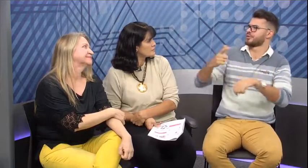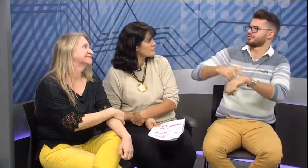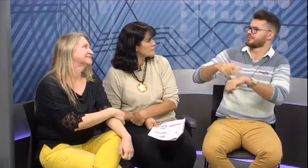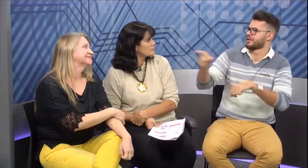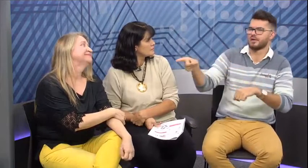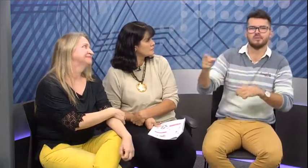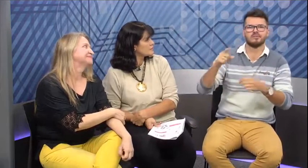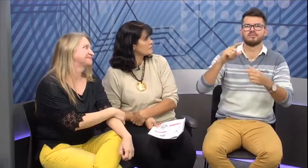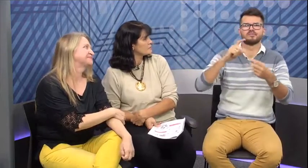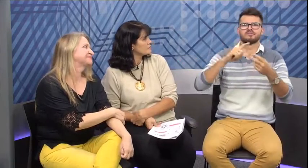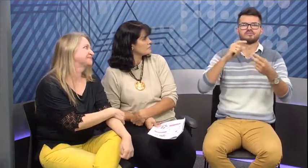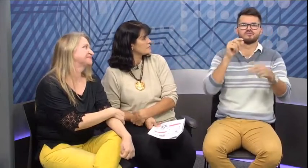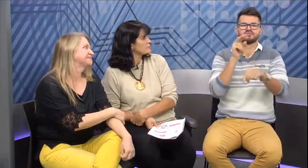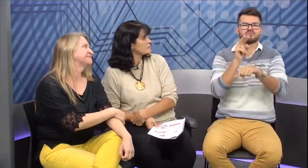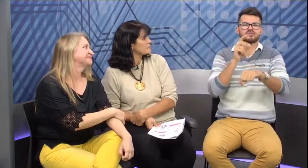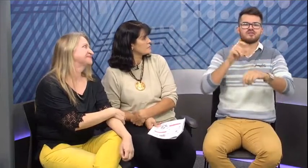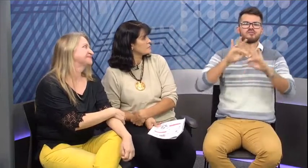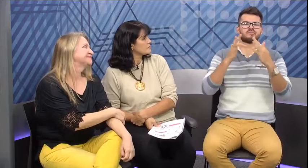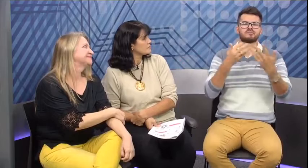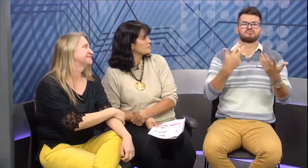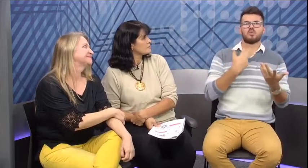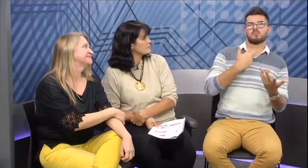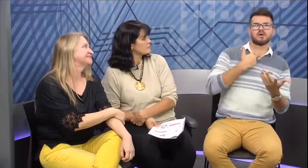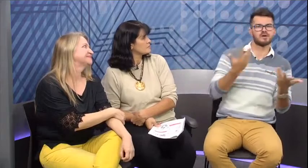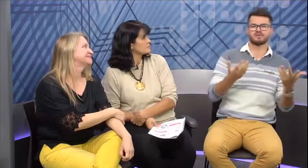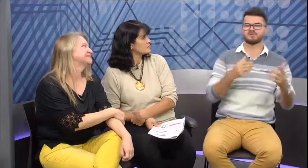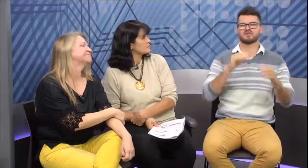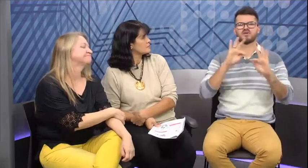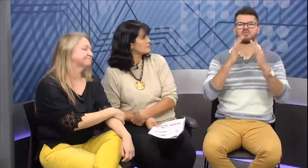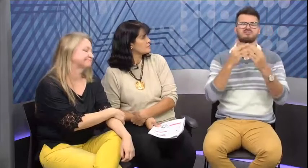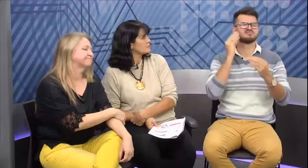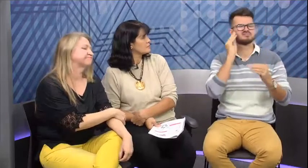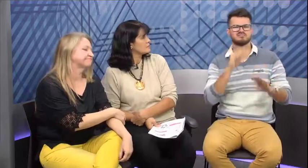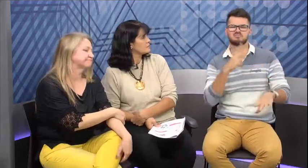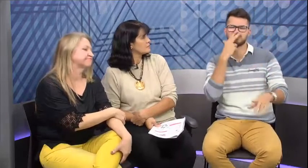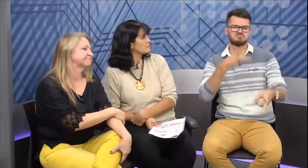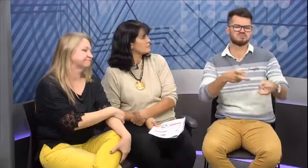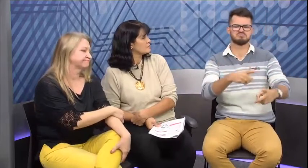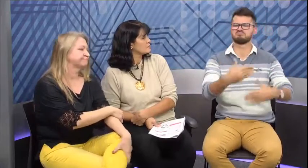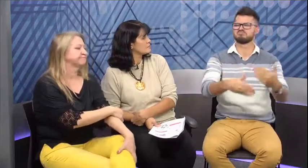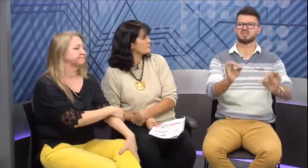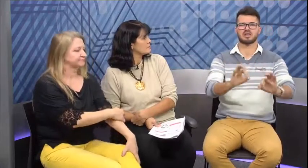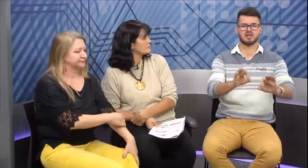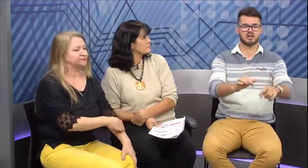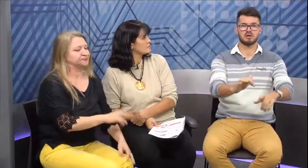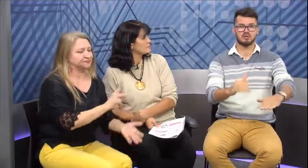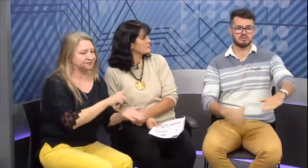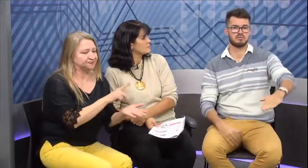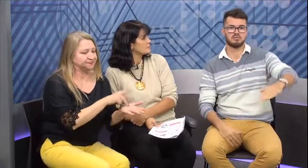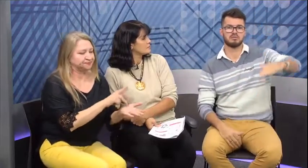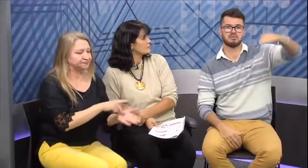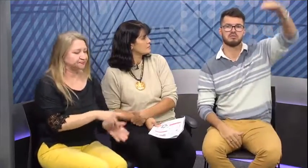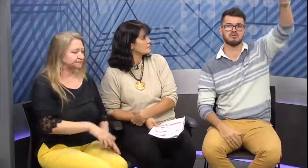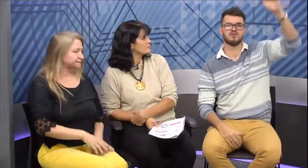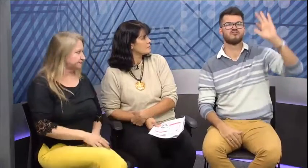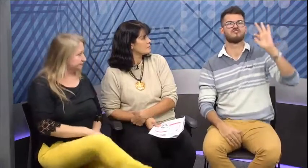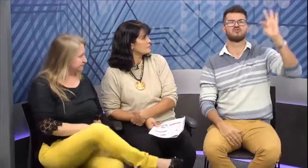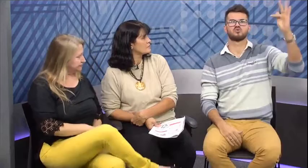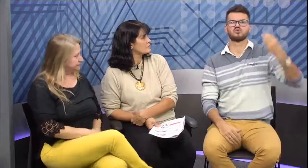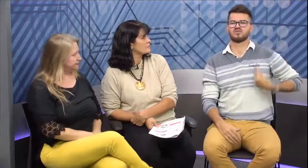muito tempo, né? E a gente vê assim que às vezes as famílias não têm tempo, né, para acompanhar, para levar. E aí o sujeito